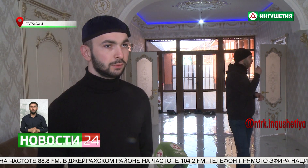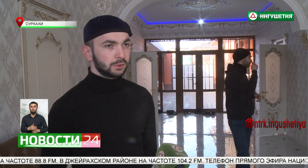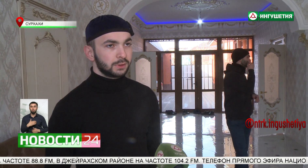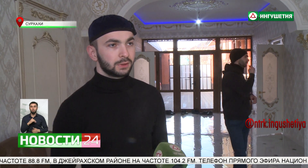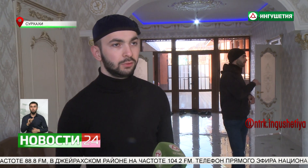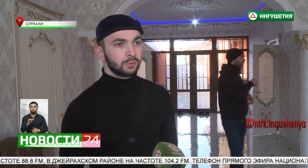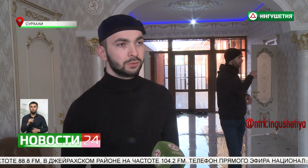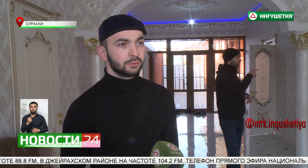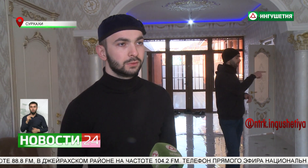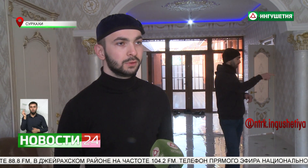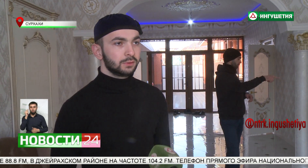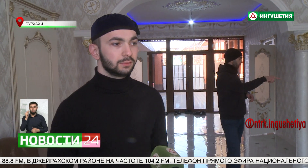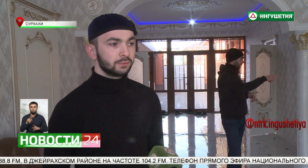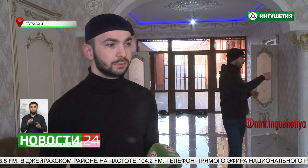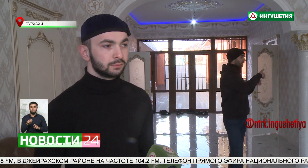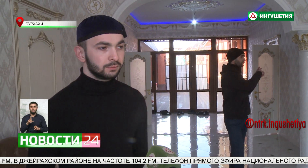Ацингера языки анду,